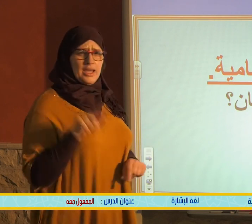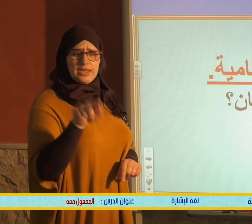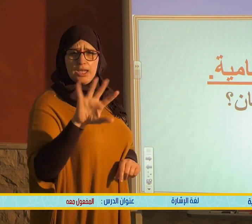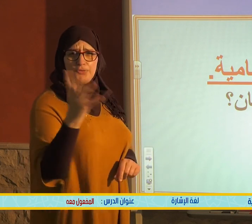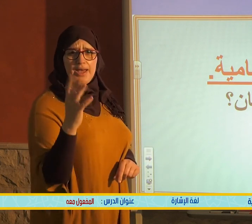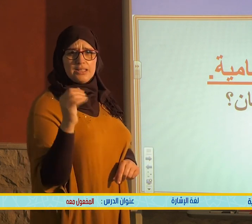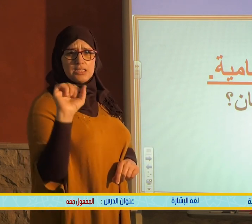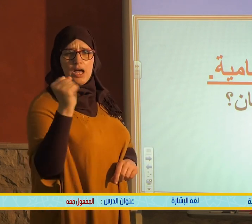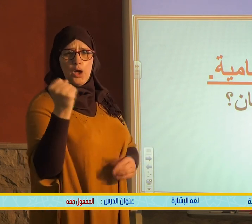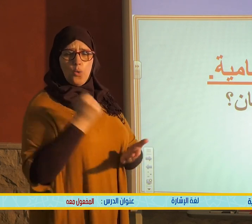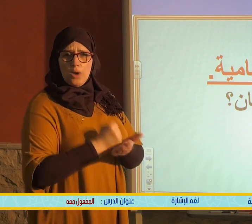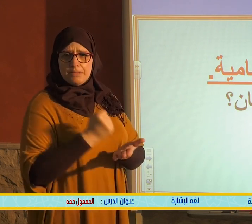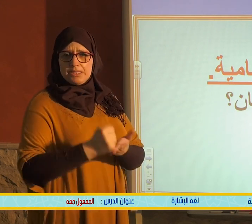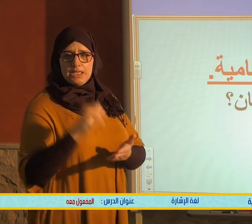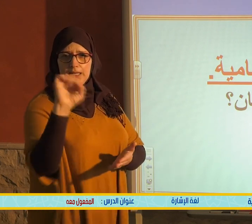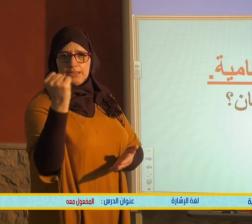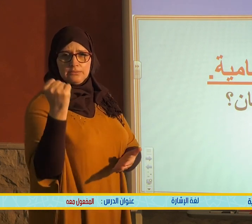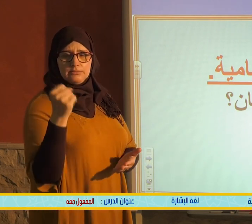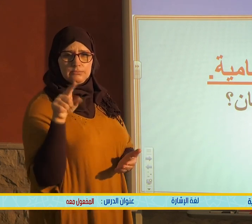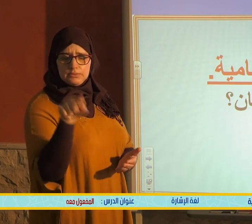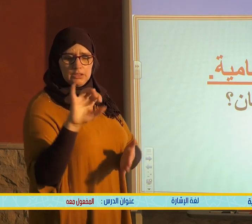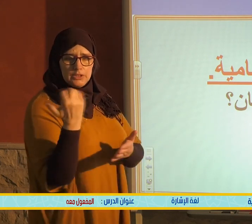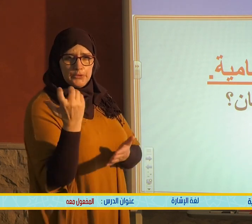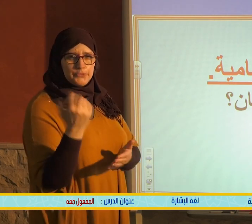كيف أنت والامتحان؟